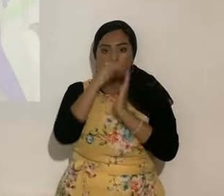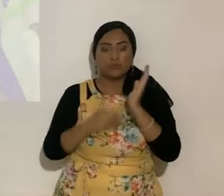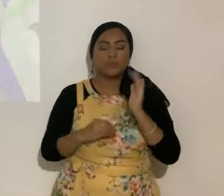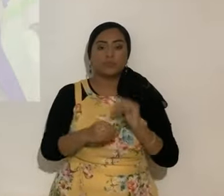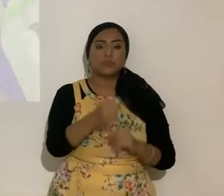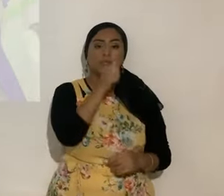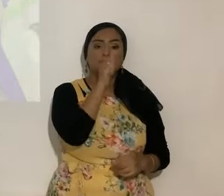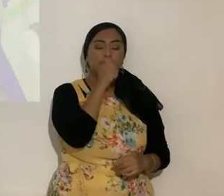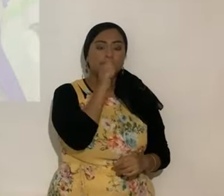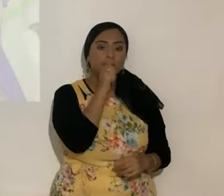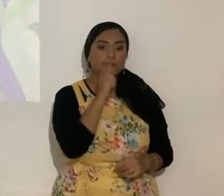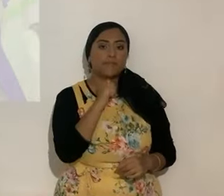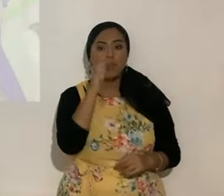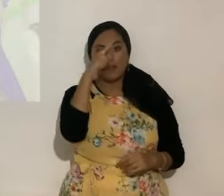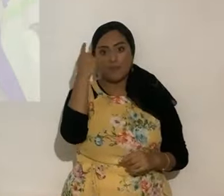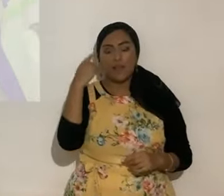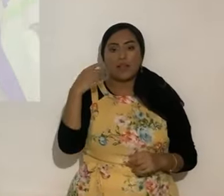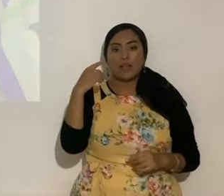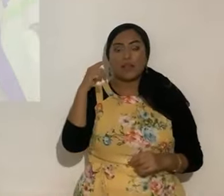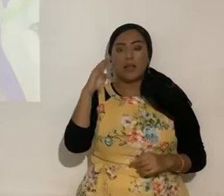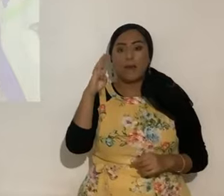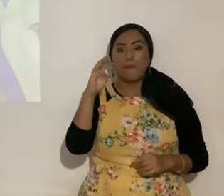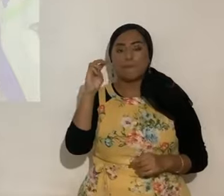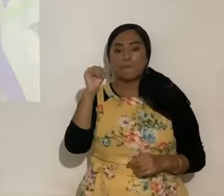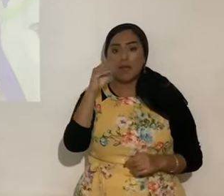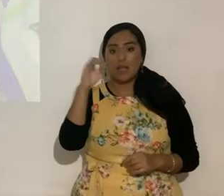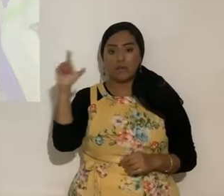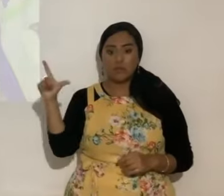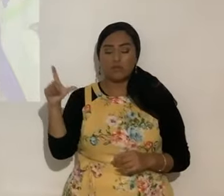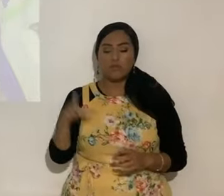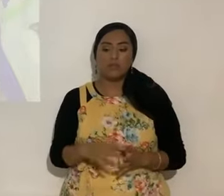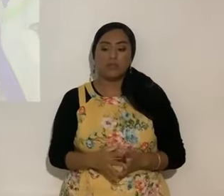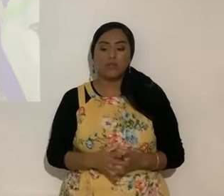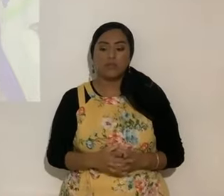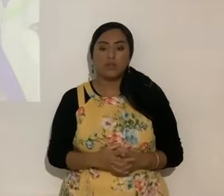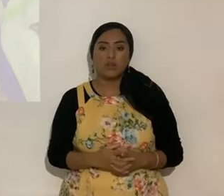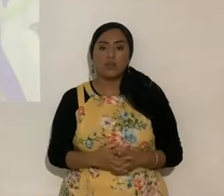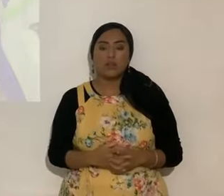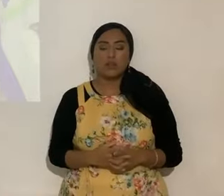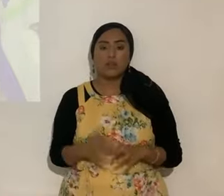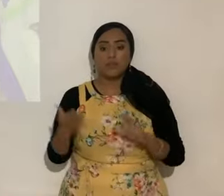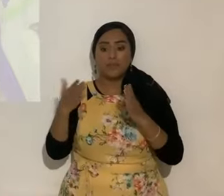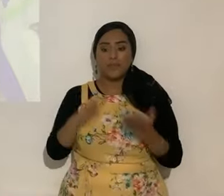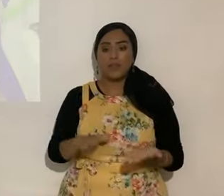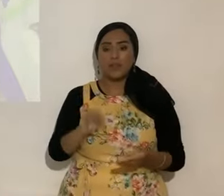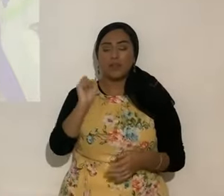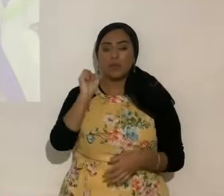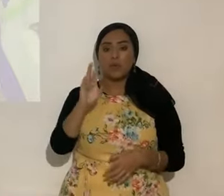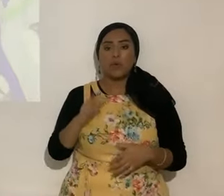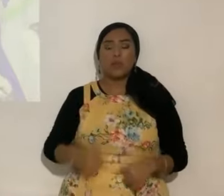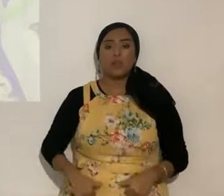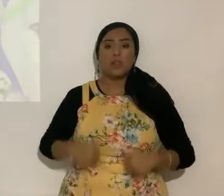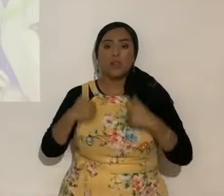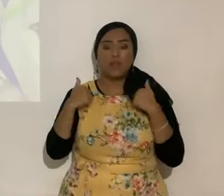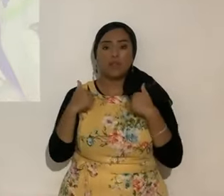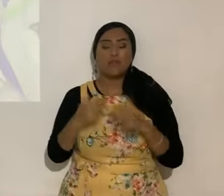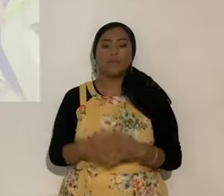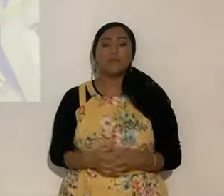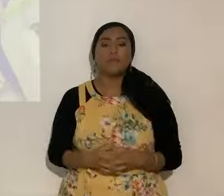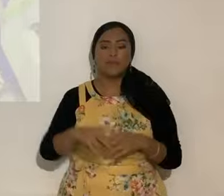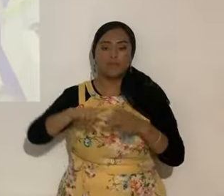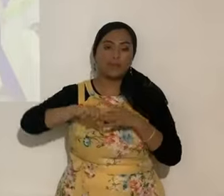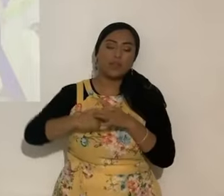Sufrimiento, chantaje, o chantaje, si quieres ponerle, muerte o vida. Pero vamos